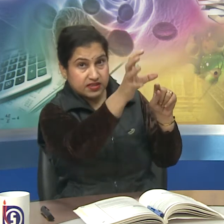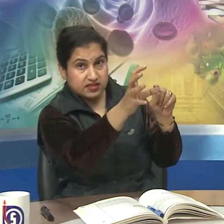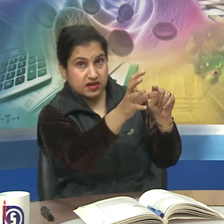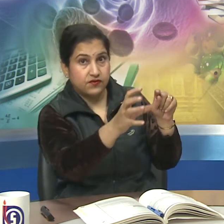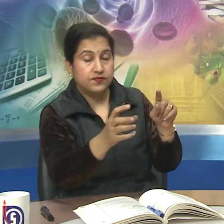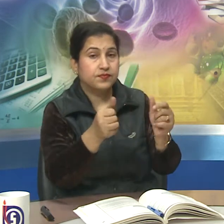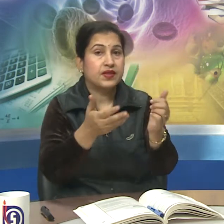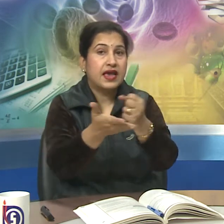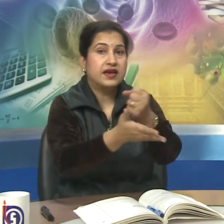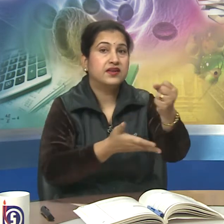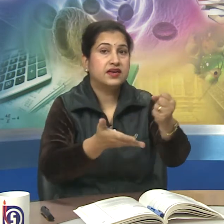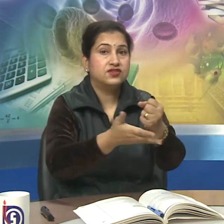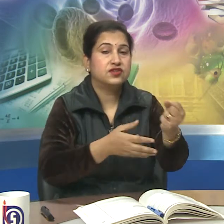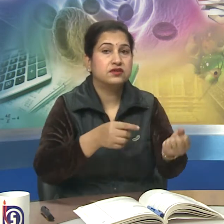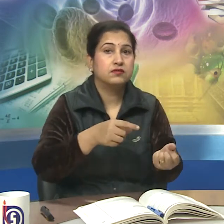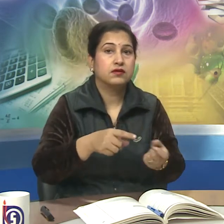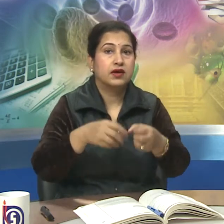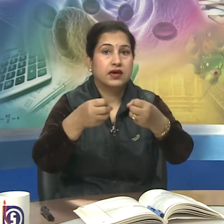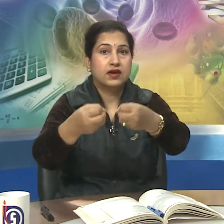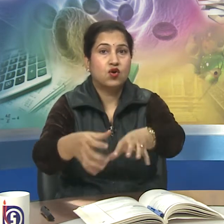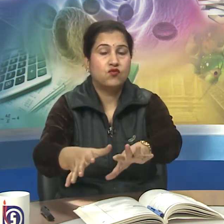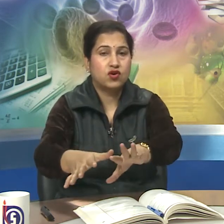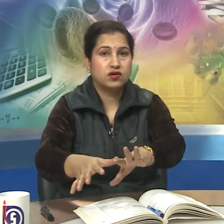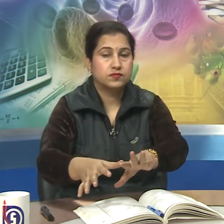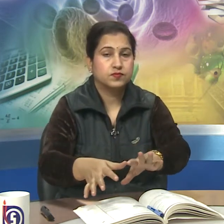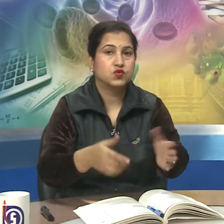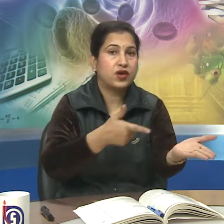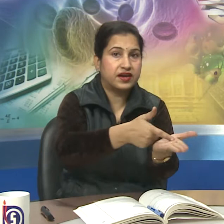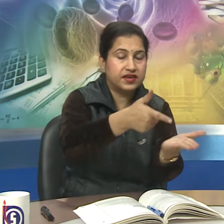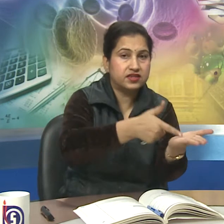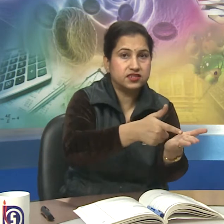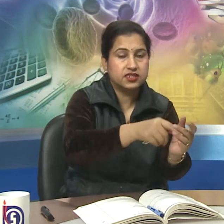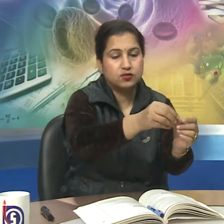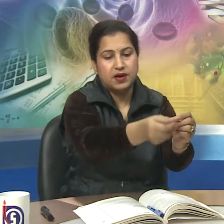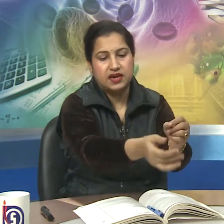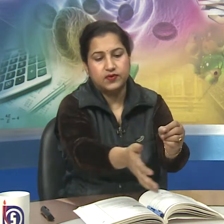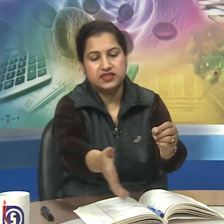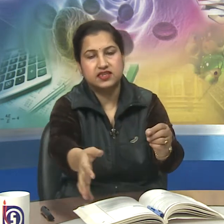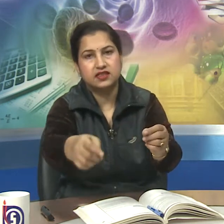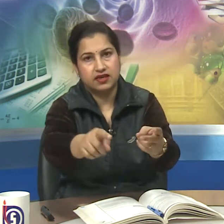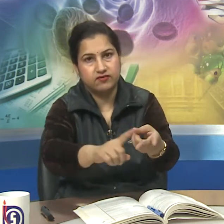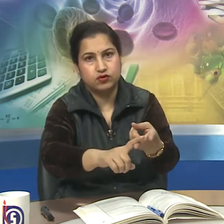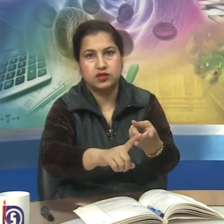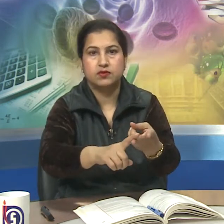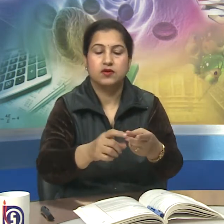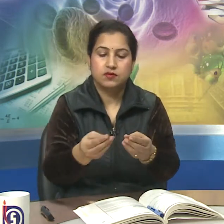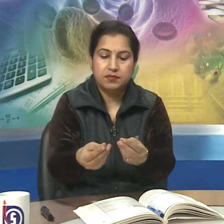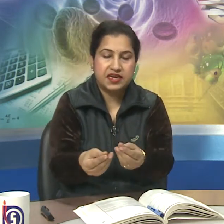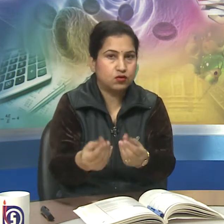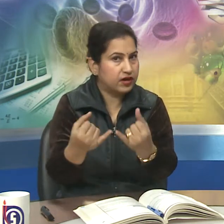बाद इस तरफ वो एग्रीकल्चर और अलार्म ऑफ वाटर और एग्रीकल्चर से पानी निकलता है वह सब मिट्टी को